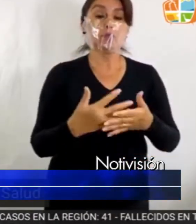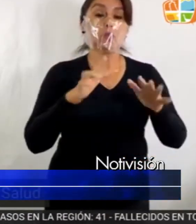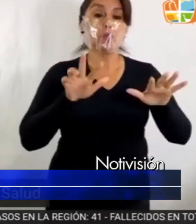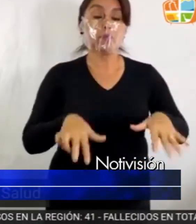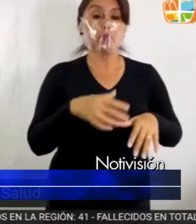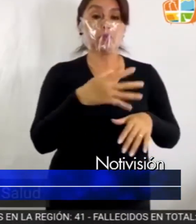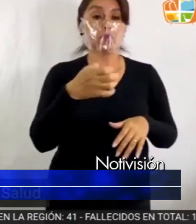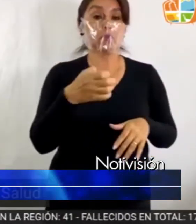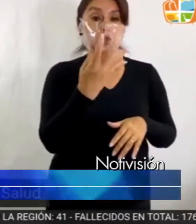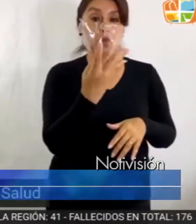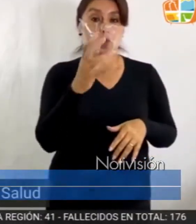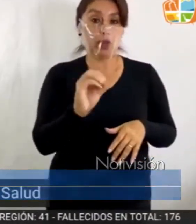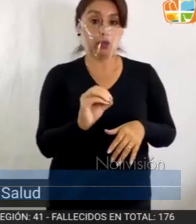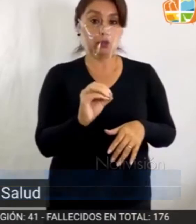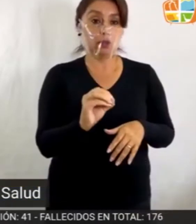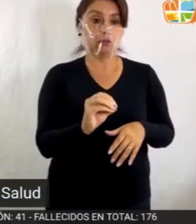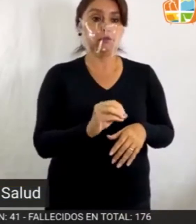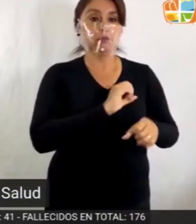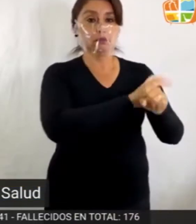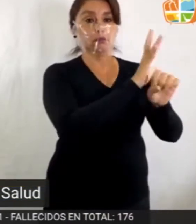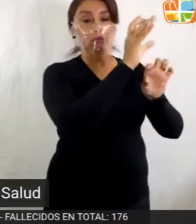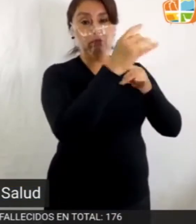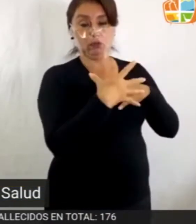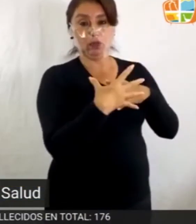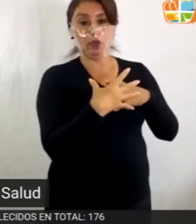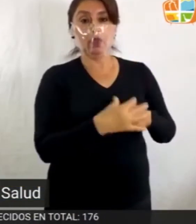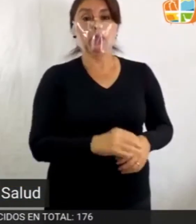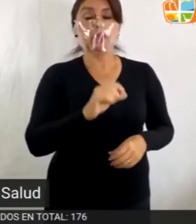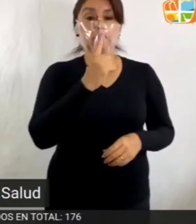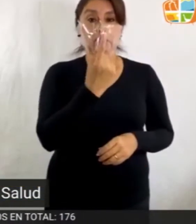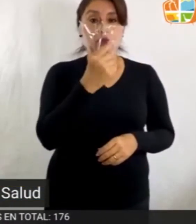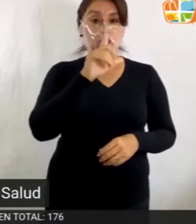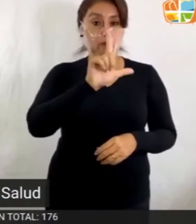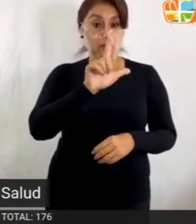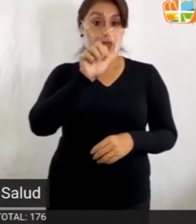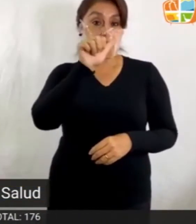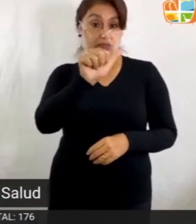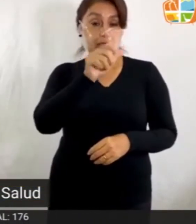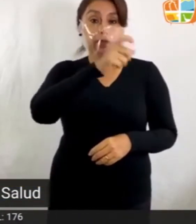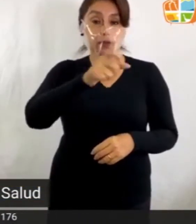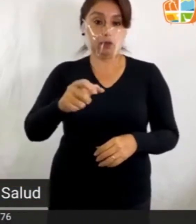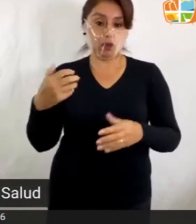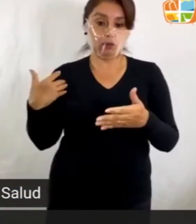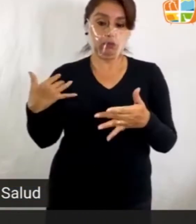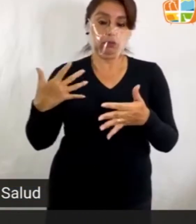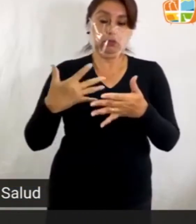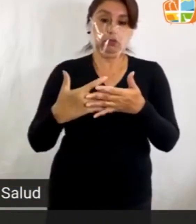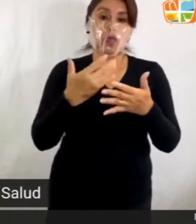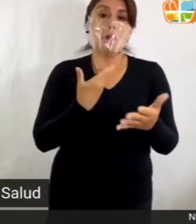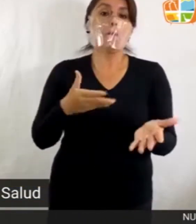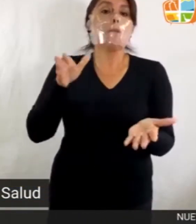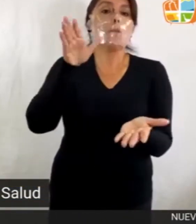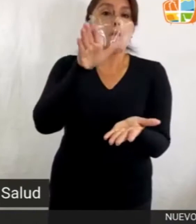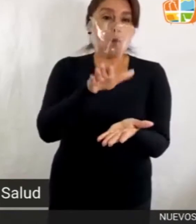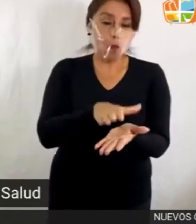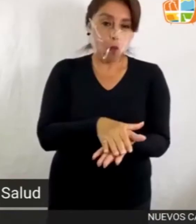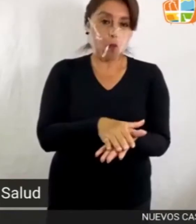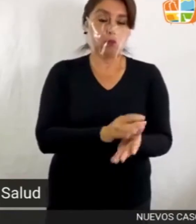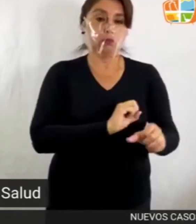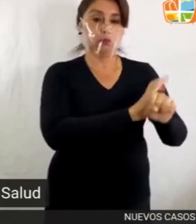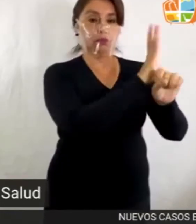casos en nuestra región y 176 personas que lamentablemente han fallecido a causa del